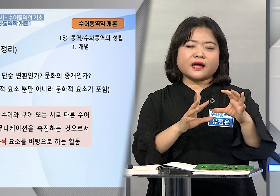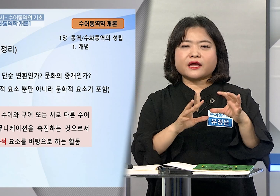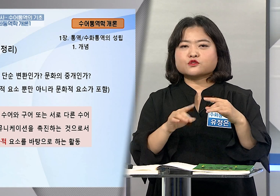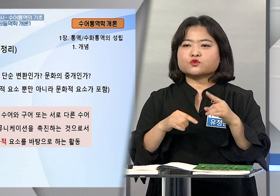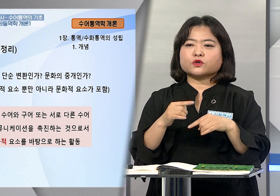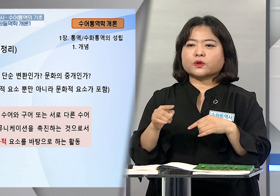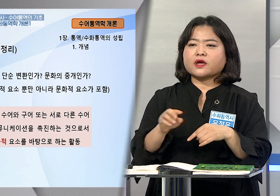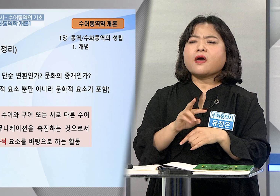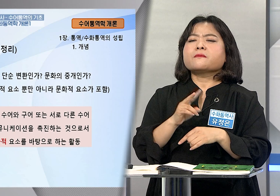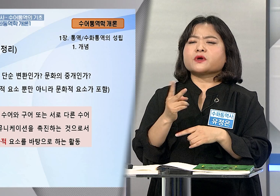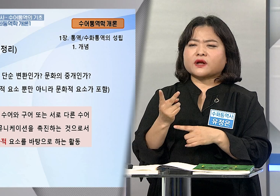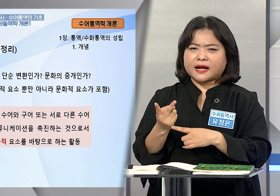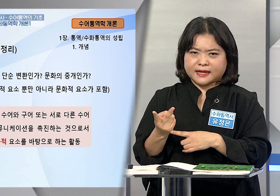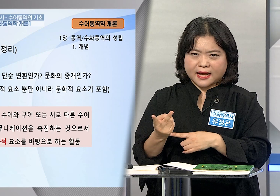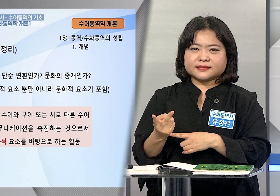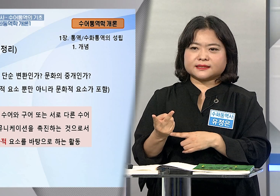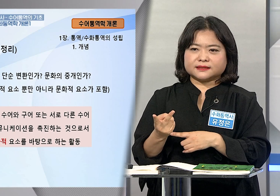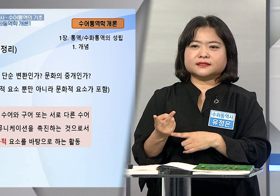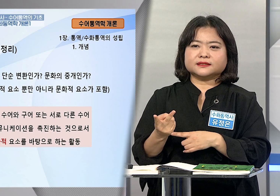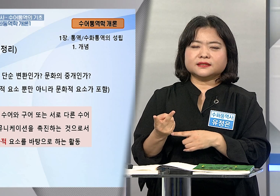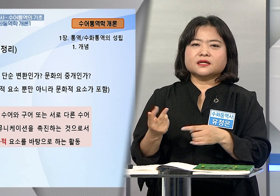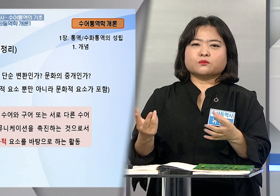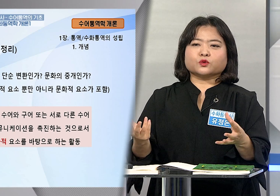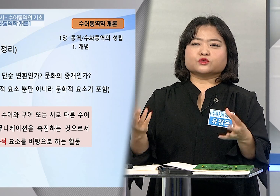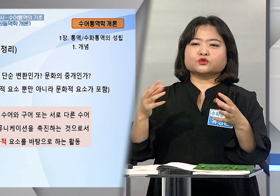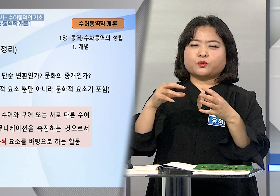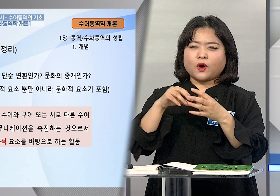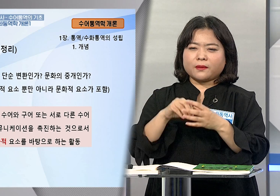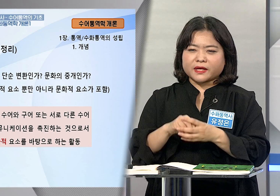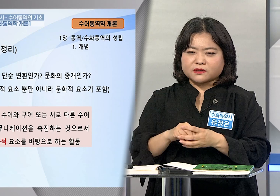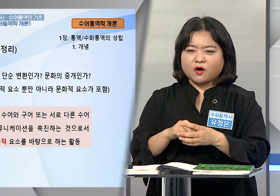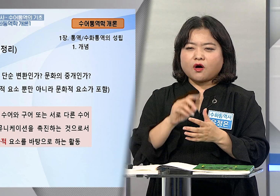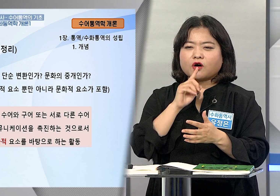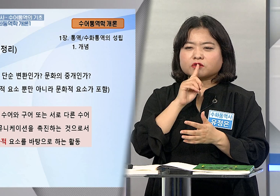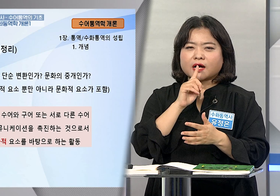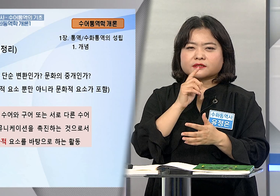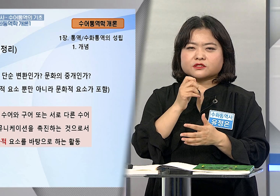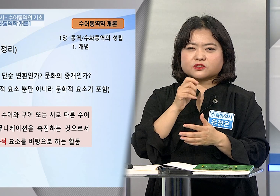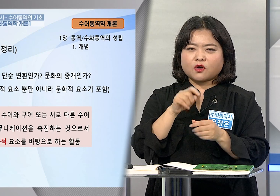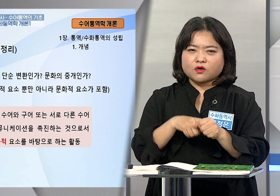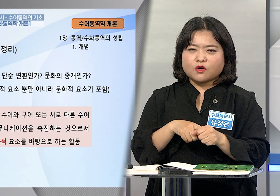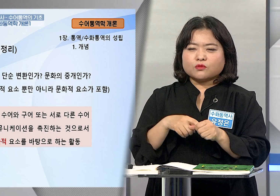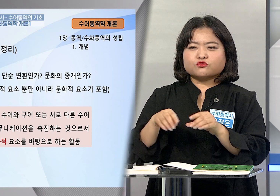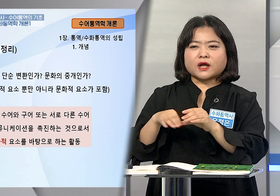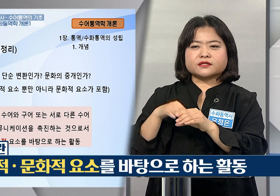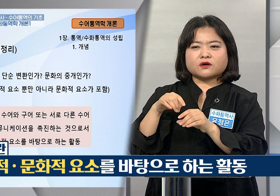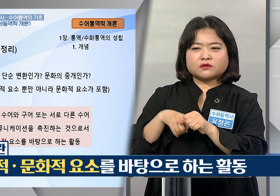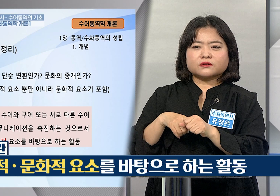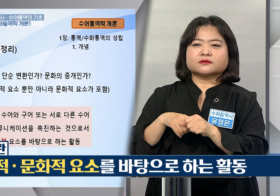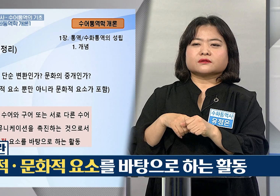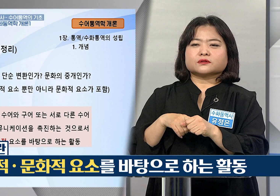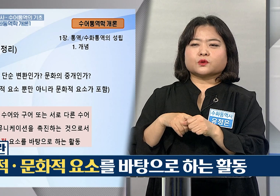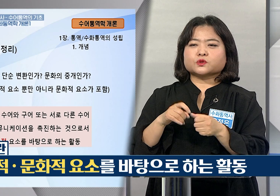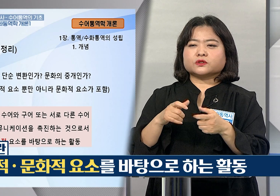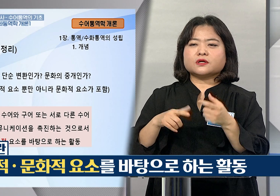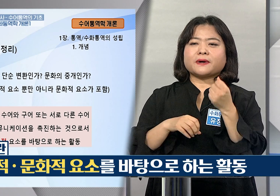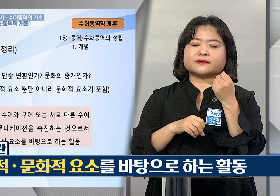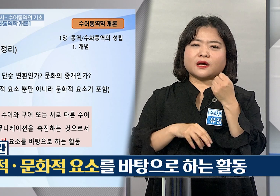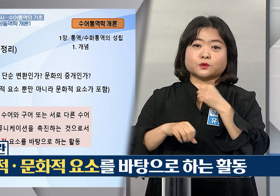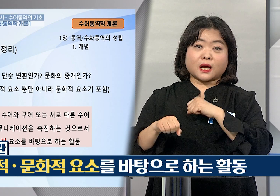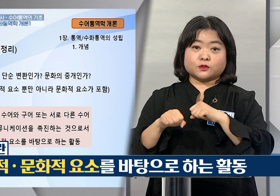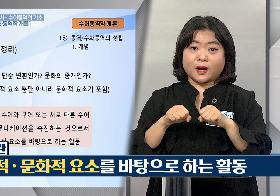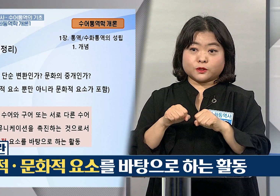다른 나라의 수어로의 변환까지를 모두 포함해서 언어학적, 문화적